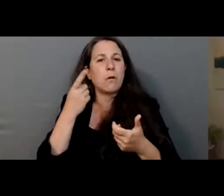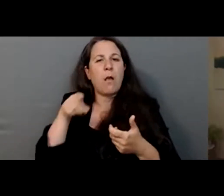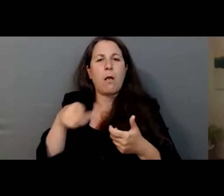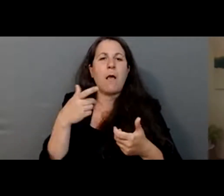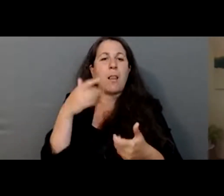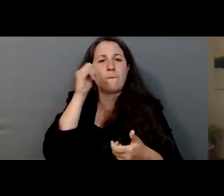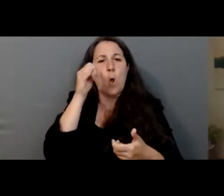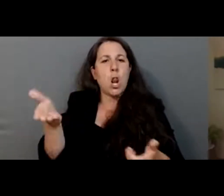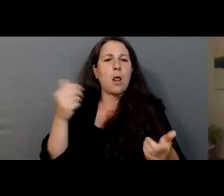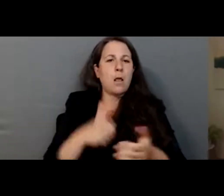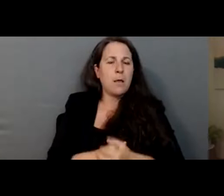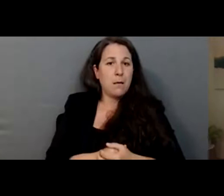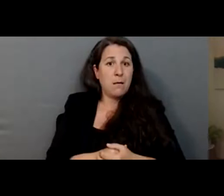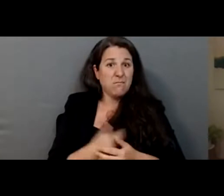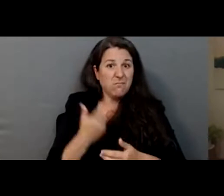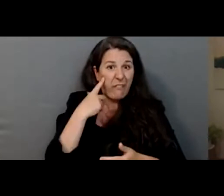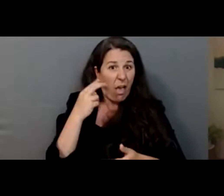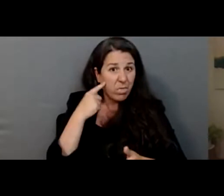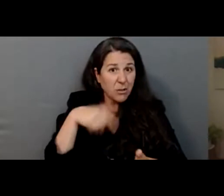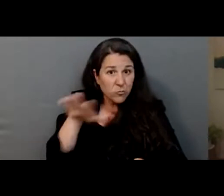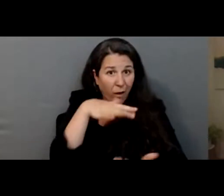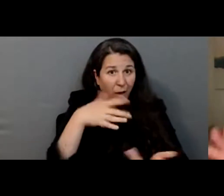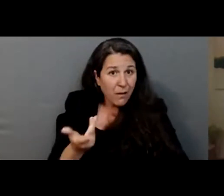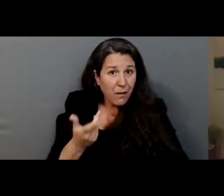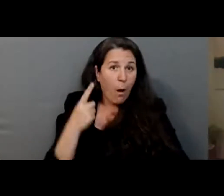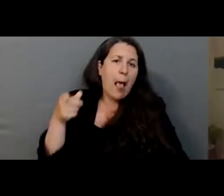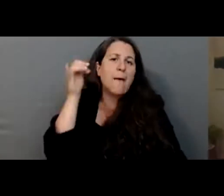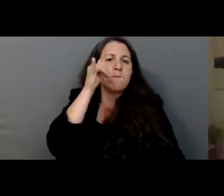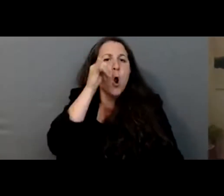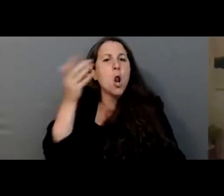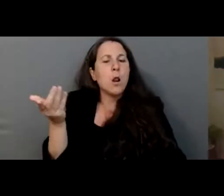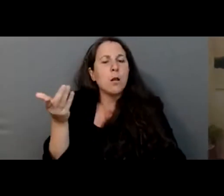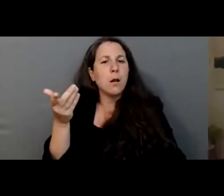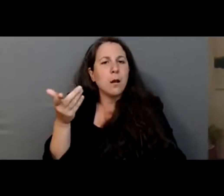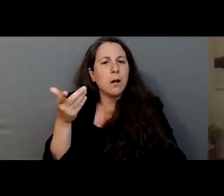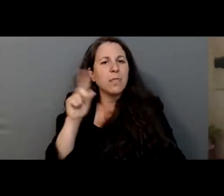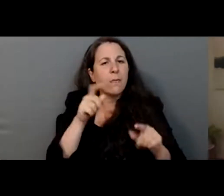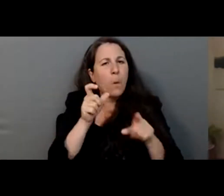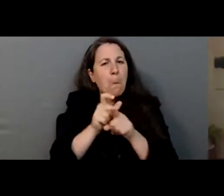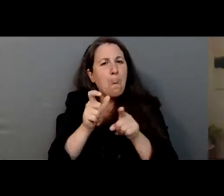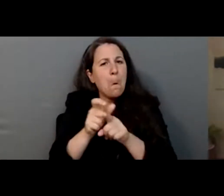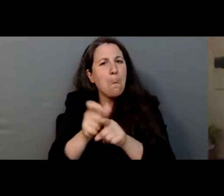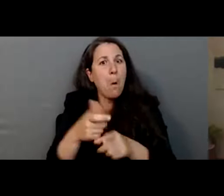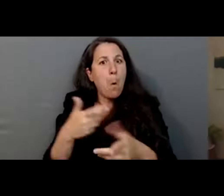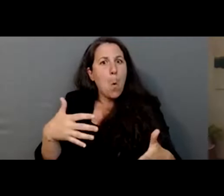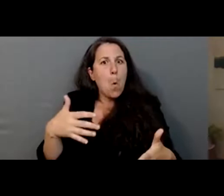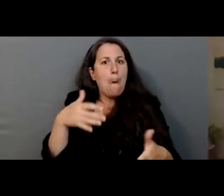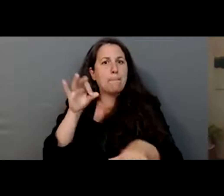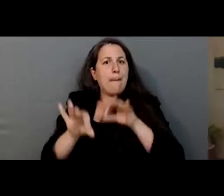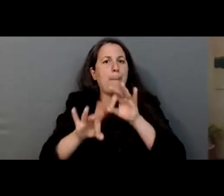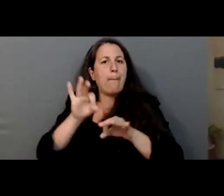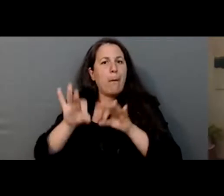folle ». C'est tellement ça passe comme dans du beurre, des propos comme ça. D'où l'importance de mettre les mots pour